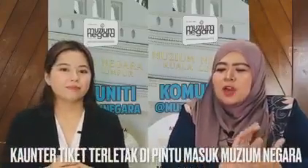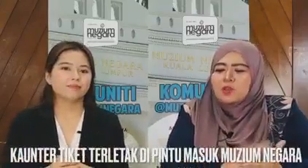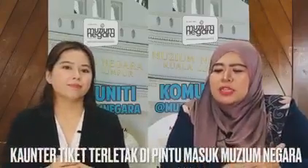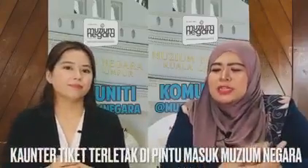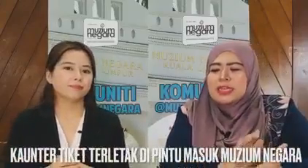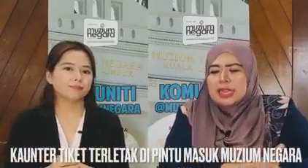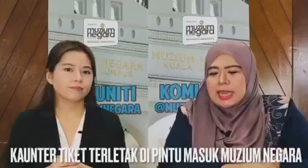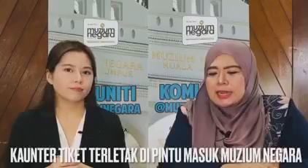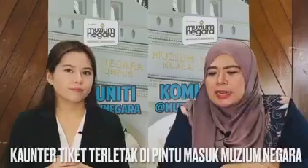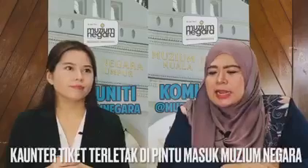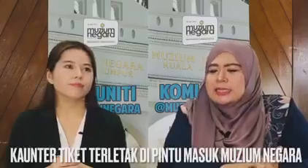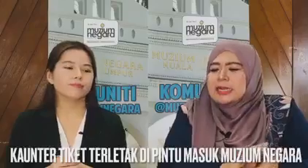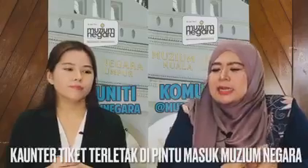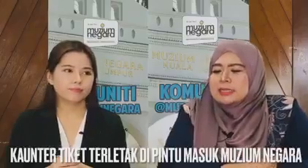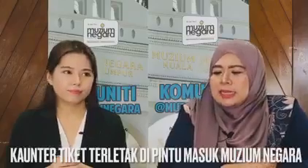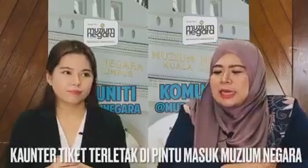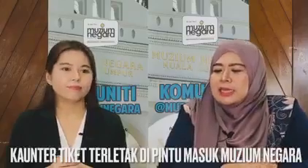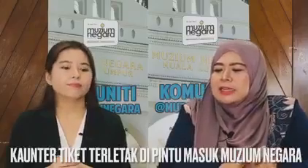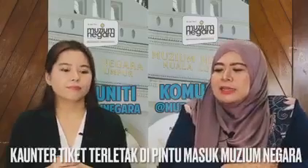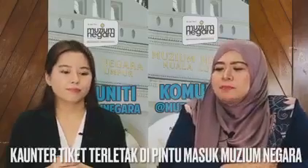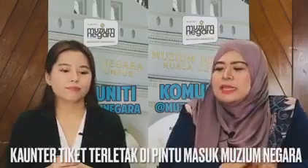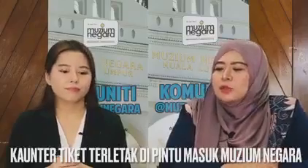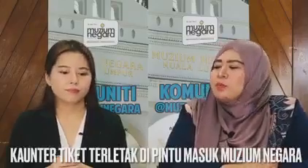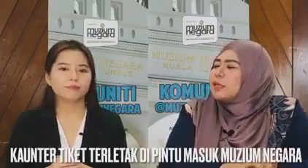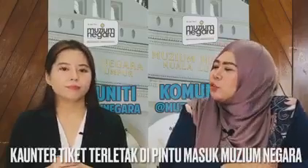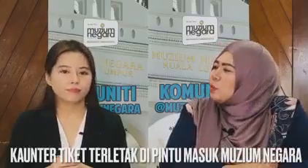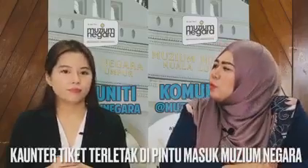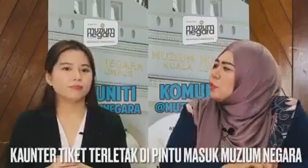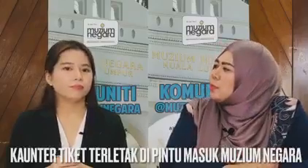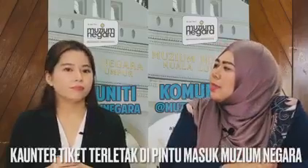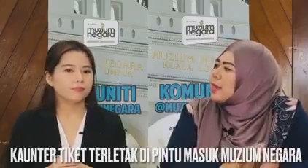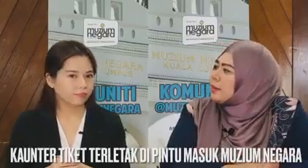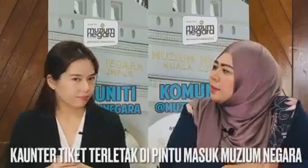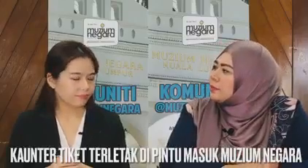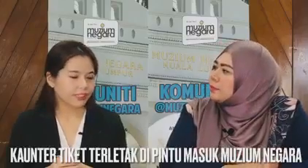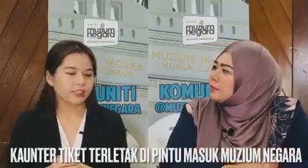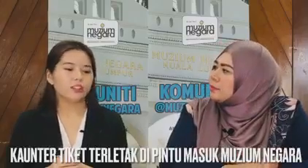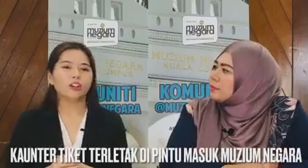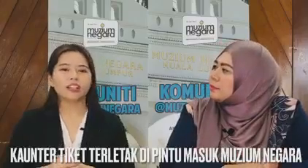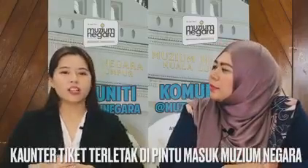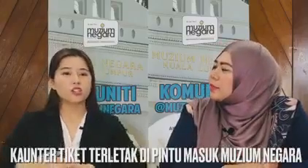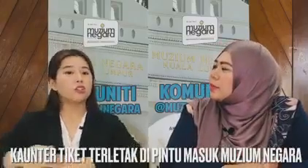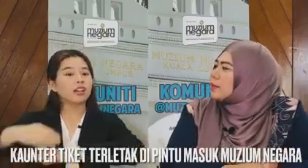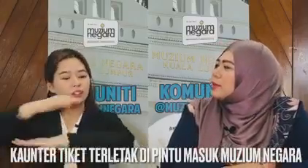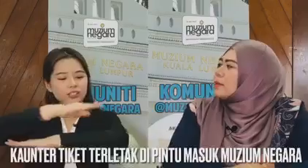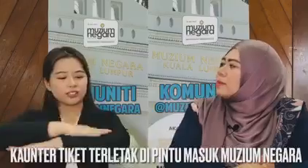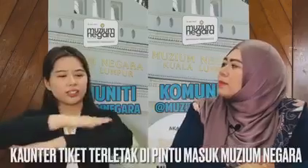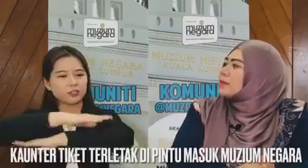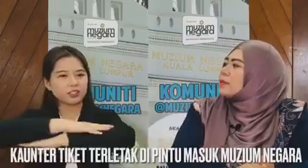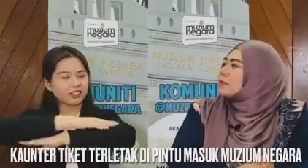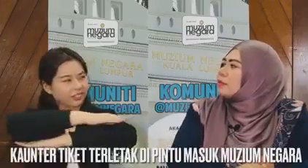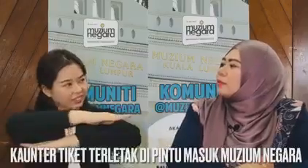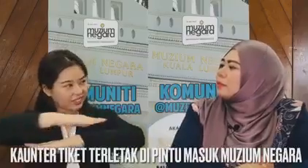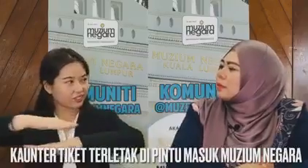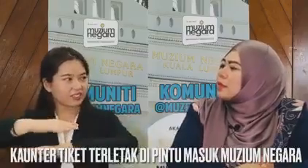kaunter tiket terletak di pintu masuk Muzium Negara. Ya. Yeah. So counter kan ada counter.